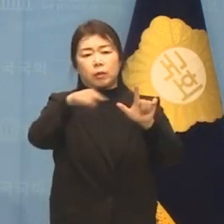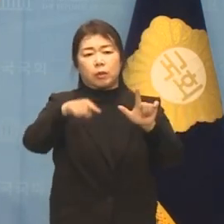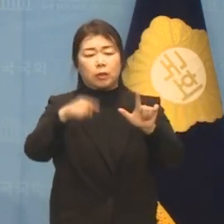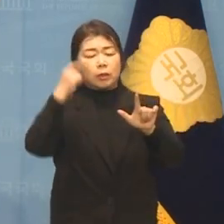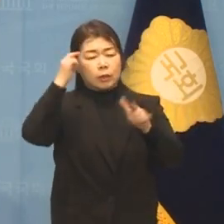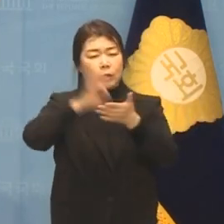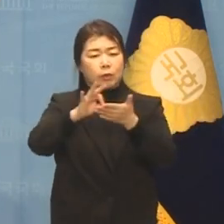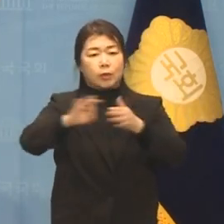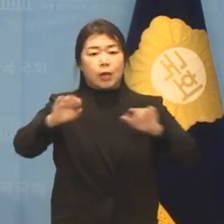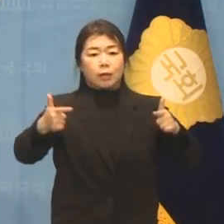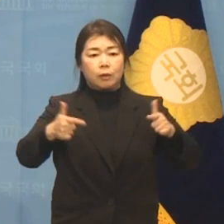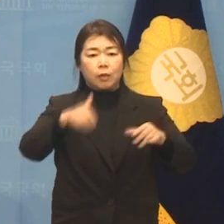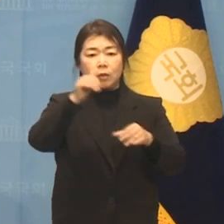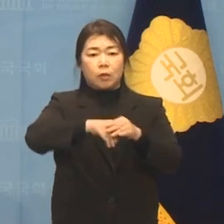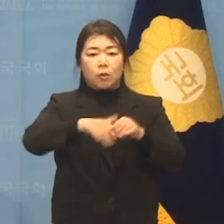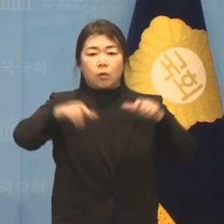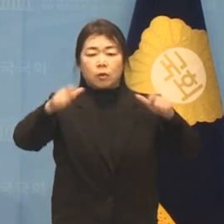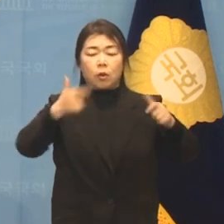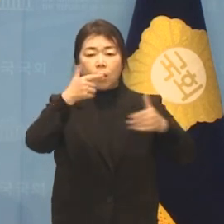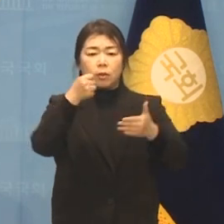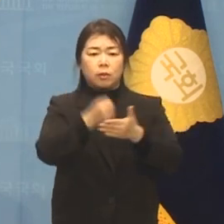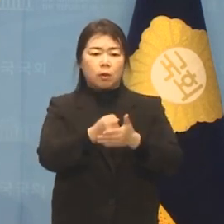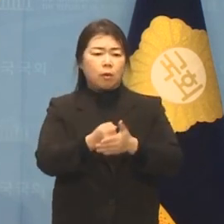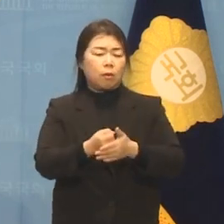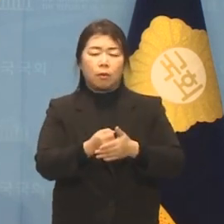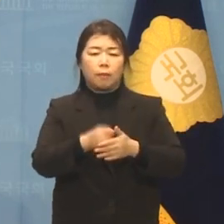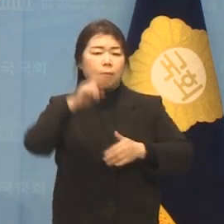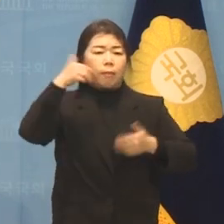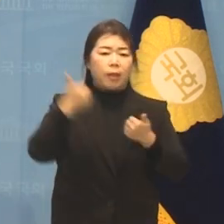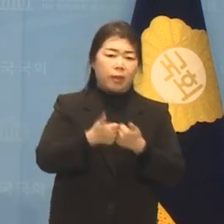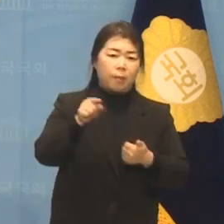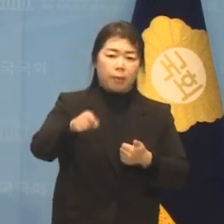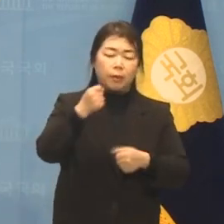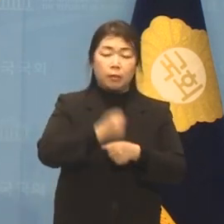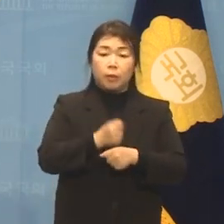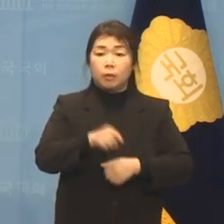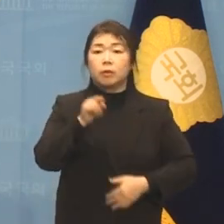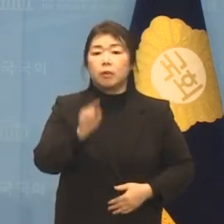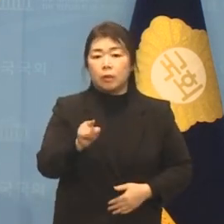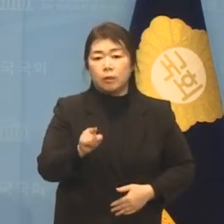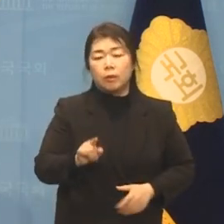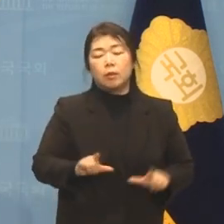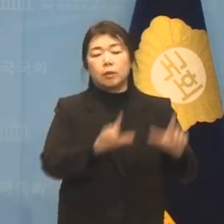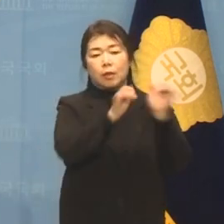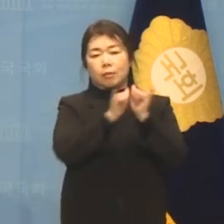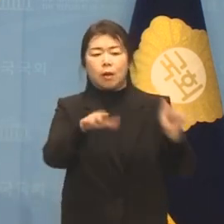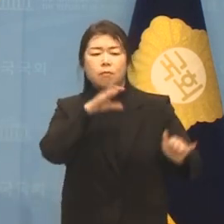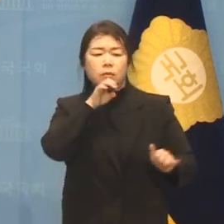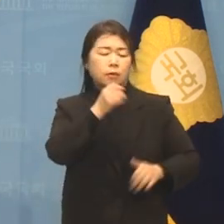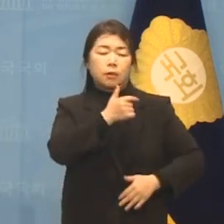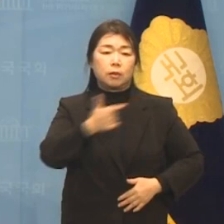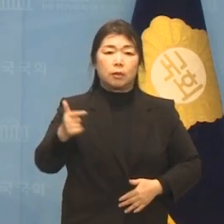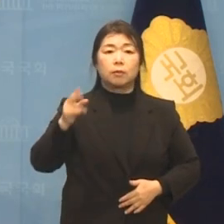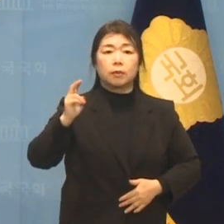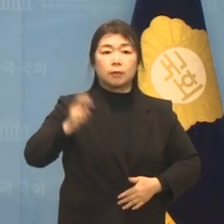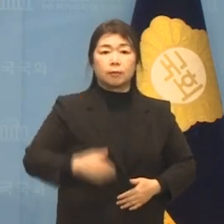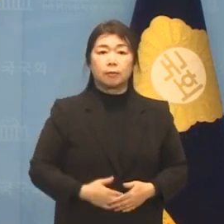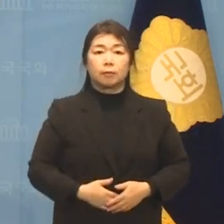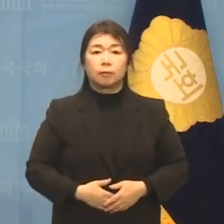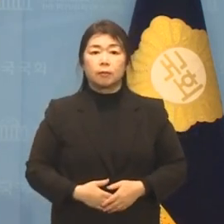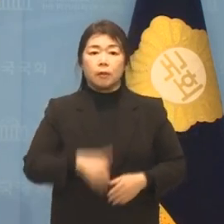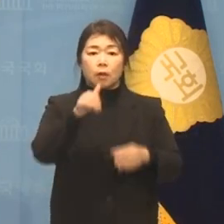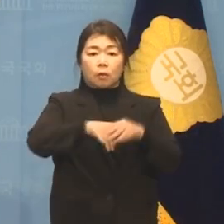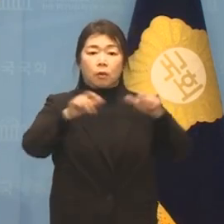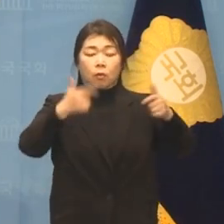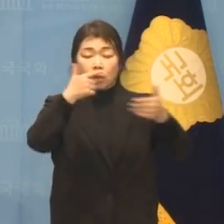선거구 획정의 역주행은 지역 민심의 거센 반발을 불러올 것입니다. 선거구